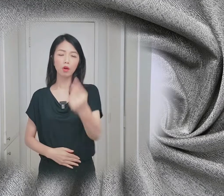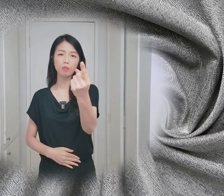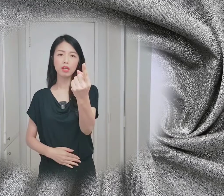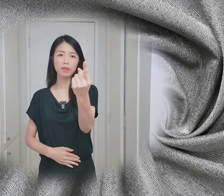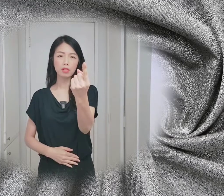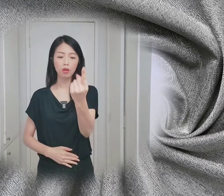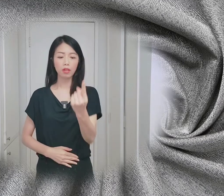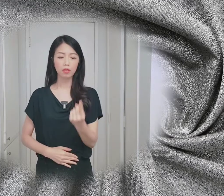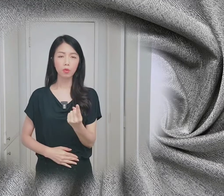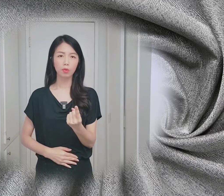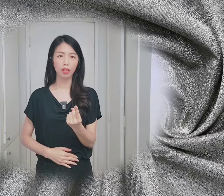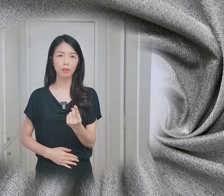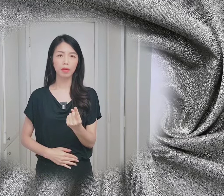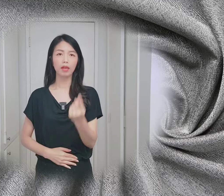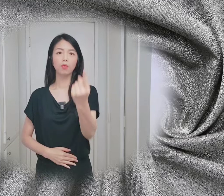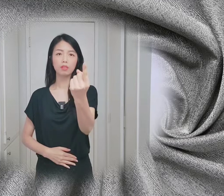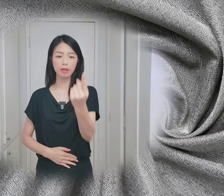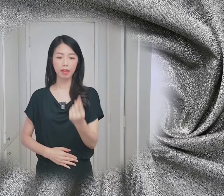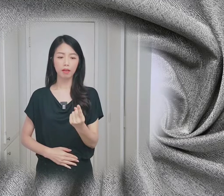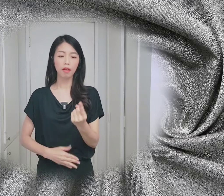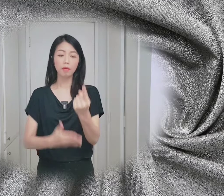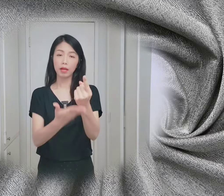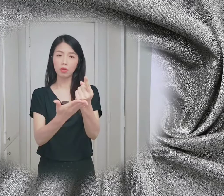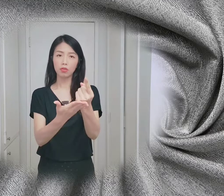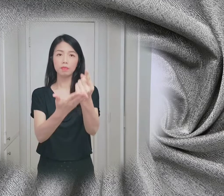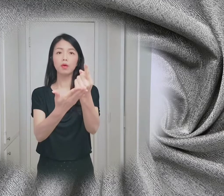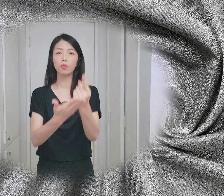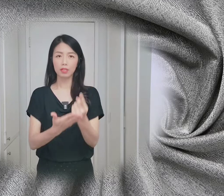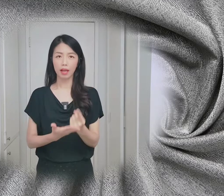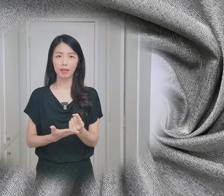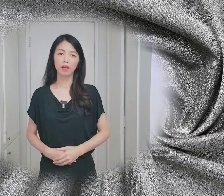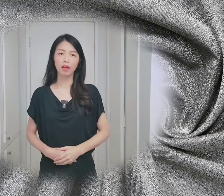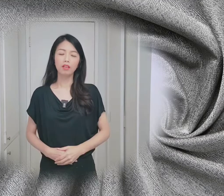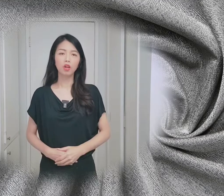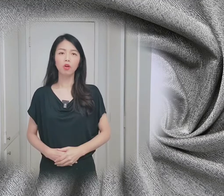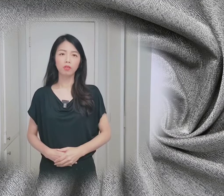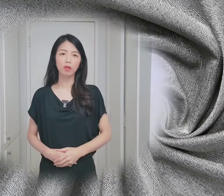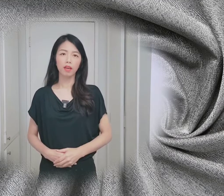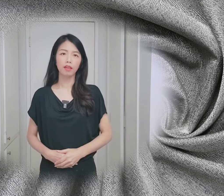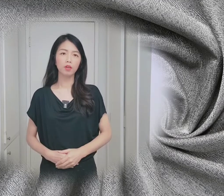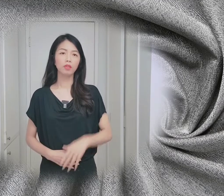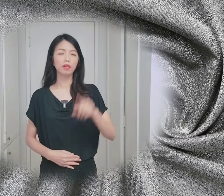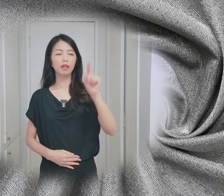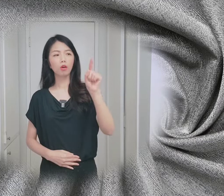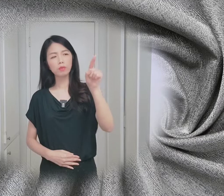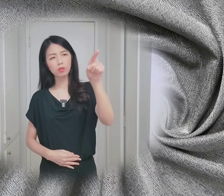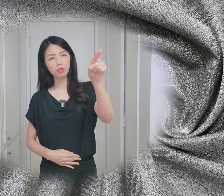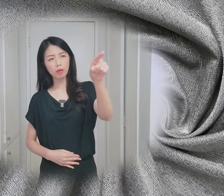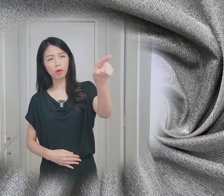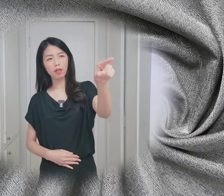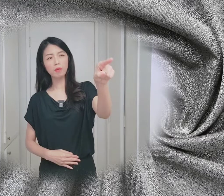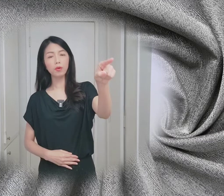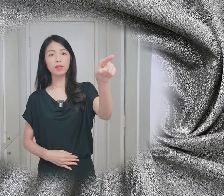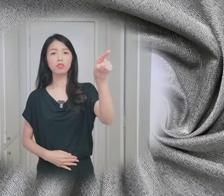수어는 검지를 펴셔서 내 쪽으로 가깝게 오시면 돼요. 받쳐주시면 오시다. 저 언덕에. 저는 검지로